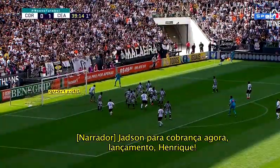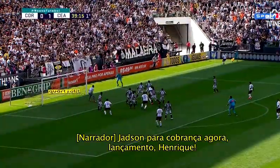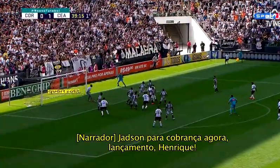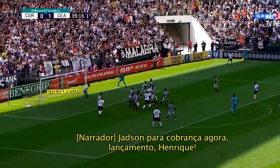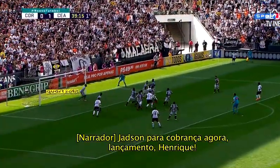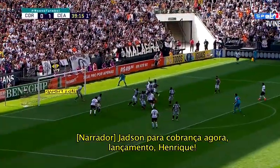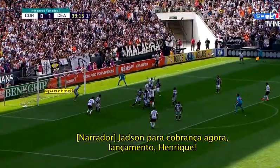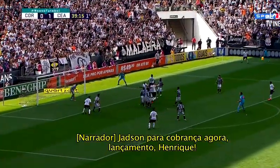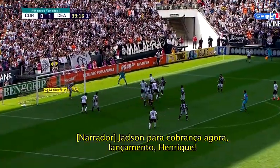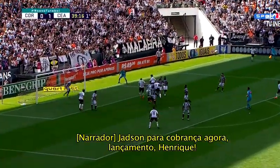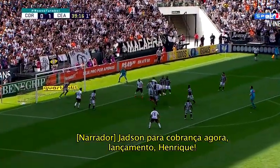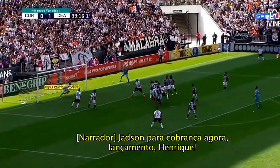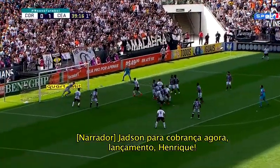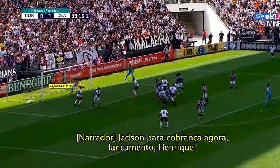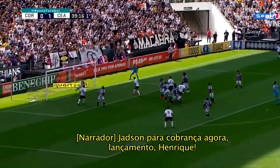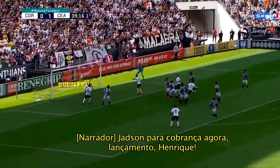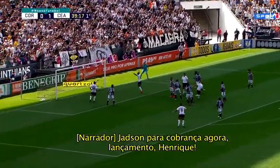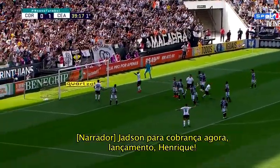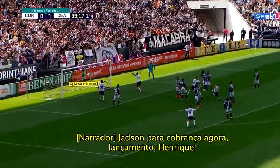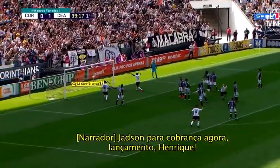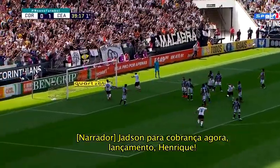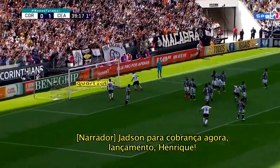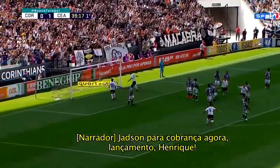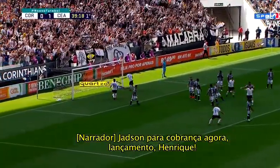Jadson pra cobrança agora, lançamento Henrique!